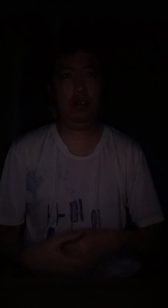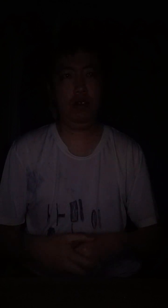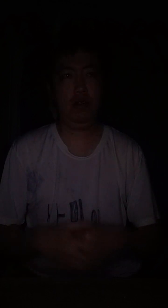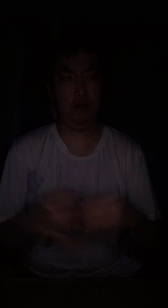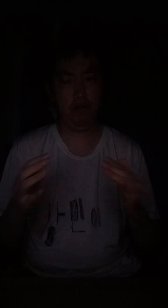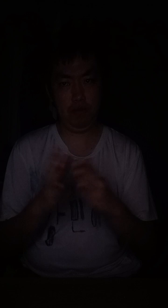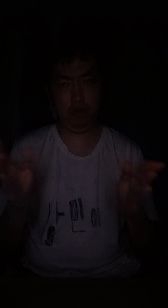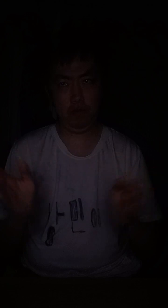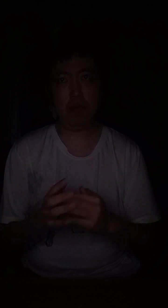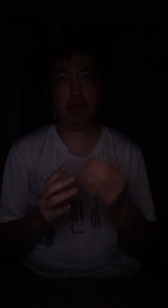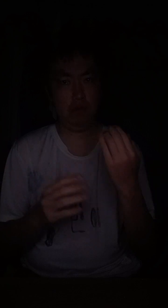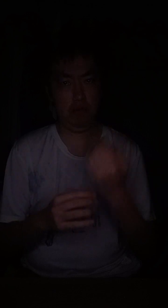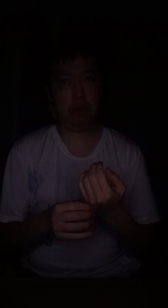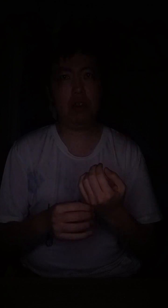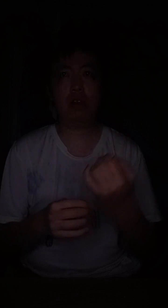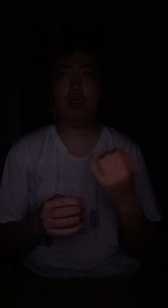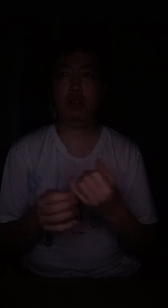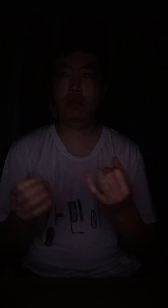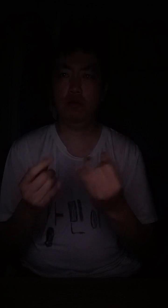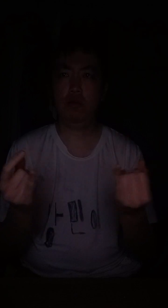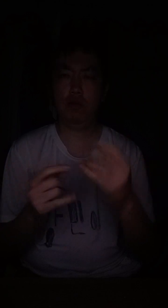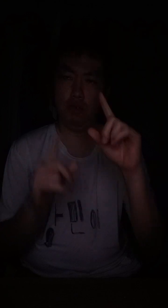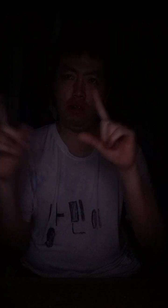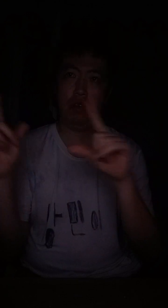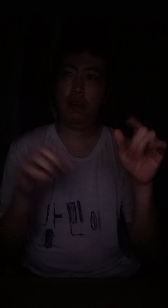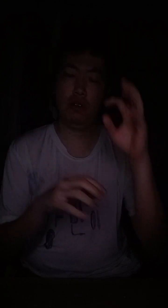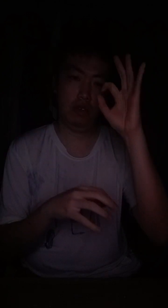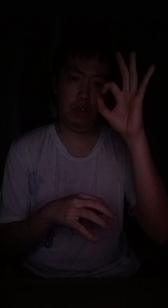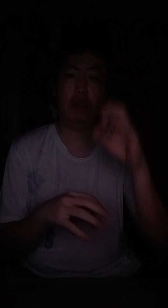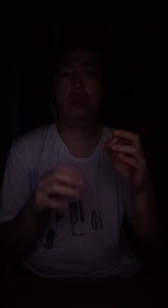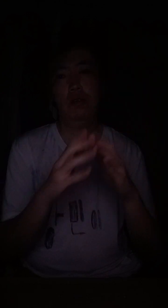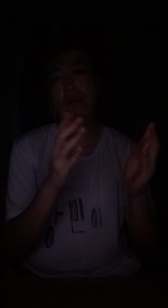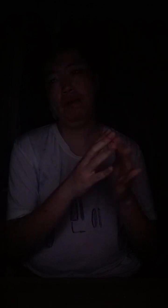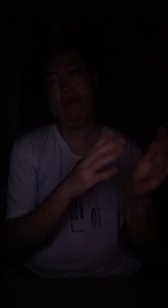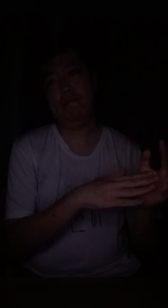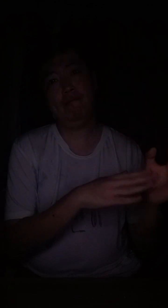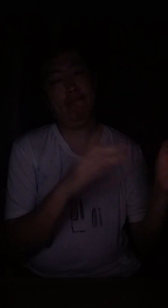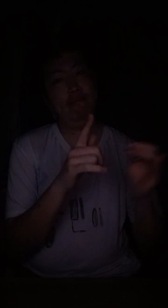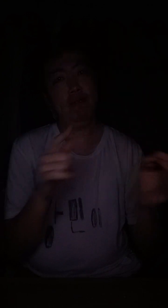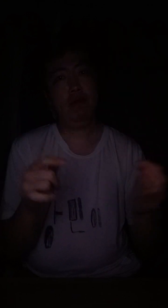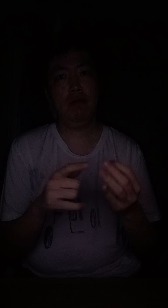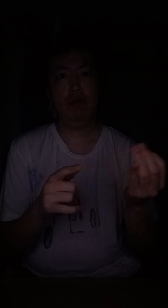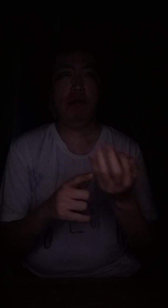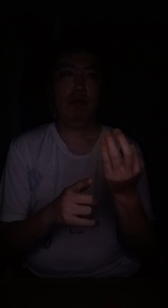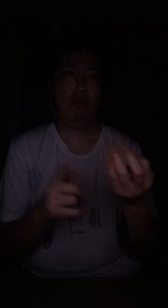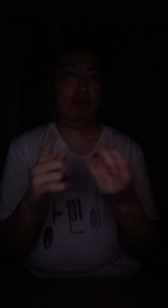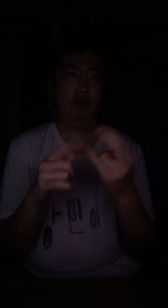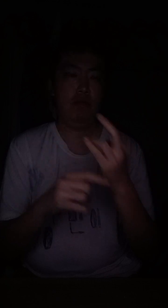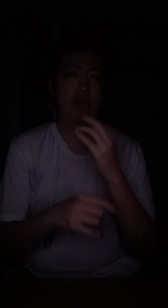경찰은 이와 관련해 근본적으로 몰카 범죄에 대한 처벌을 강화해야 한다며 단속을 강도 높게 진행하겠다고